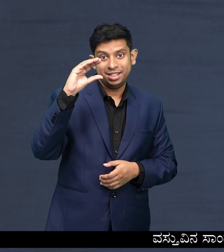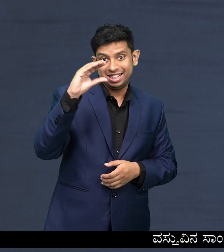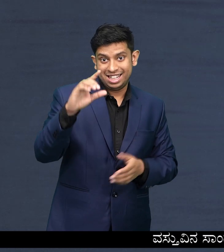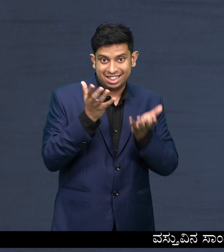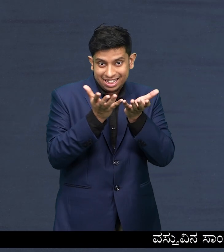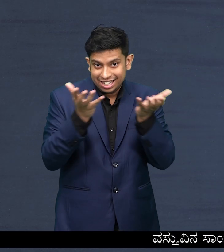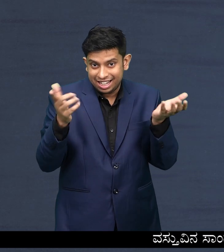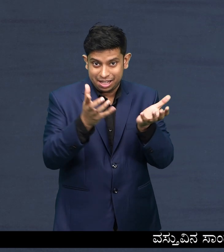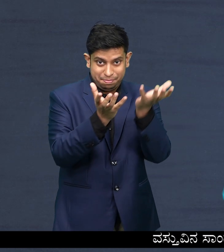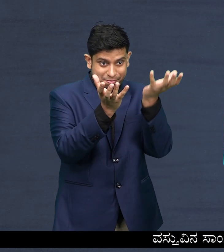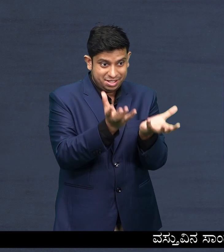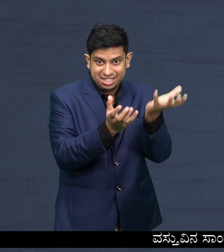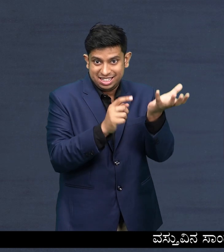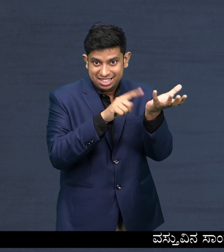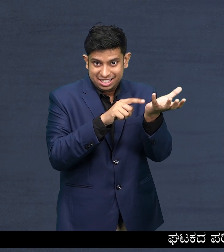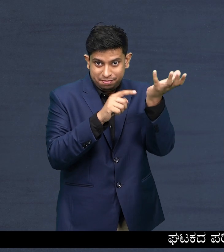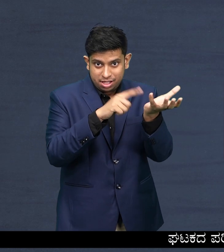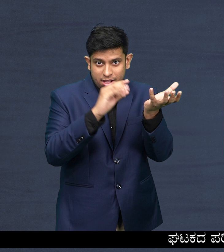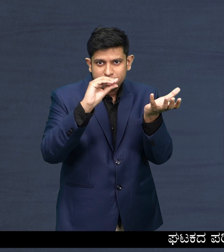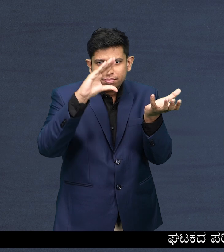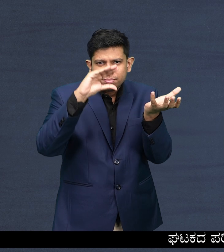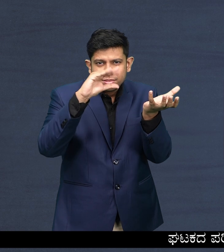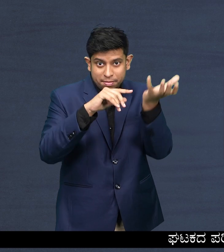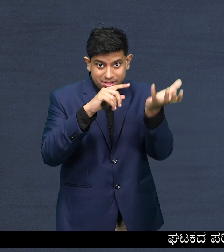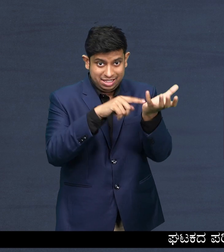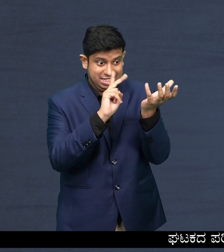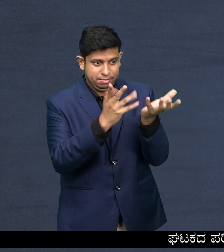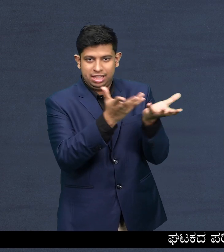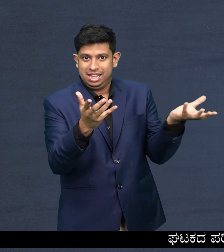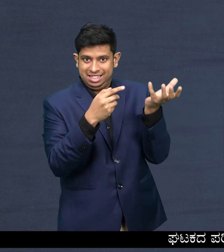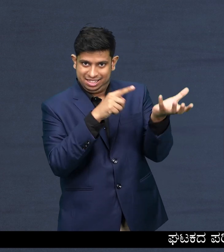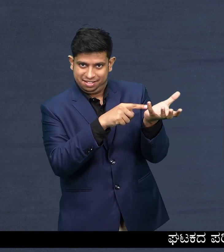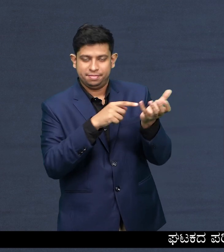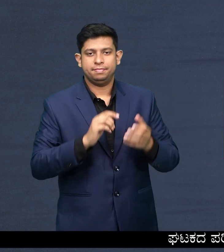ವಸ್ತುವಿನ ಸಾಂದ್ರತೆಯು ನಿರ್ದಿಷ್ಟ ವಸ್ತುವಿನ ಪ್ರತಿ ಘಟಕದ ಪರಿಮಾಣಕ್ಕೆ ದ್ರವ್ಯರಾಶಿಯಾಗಿದೆ.